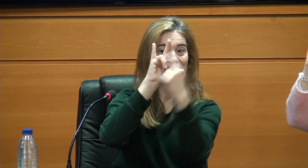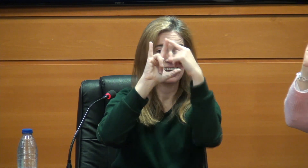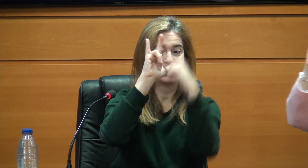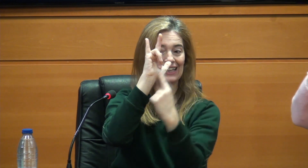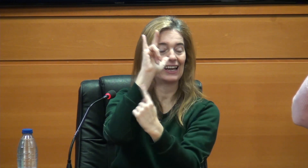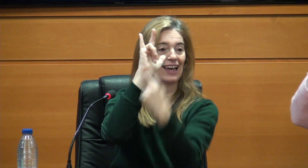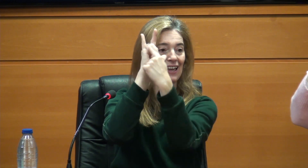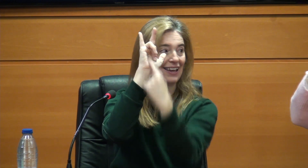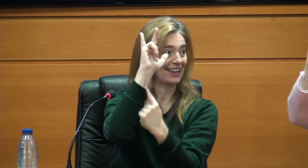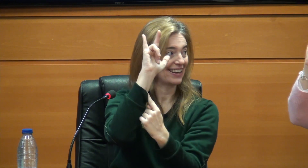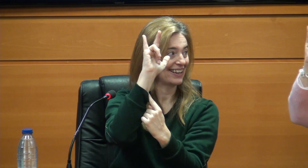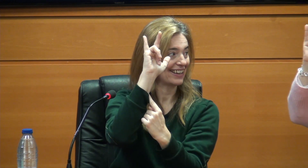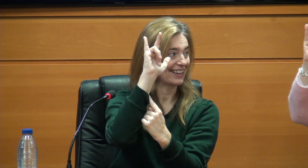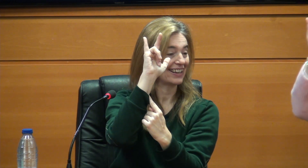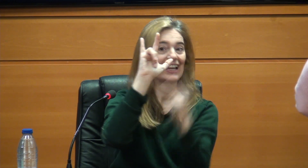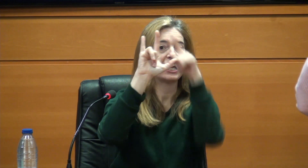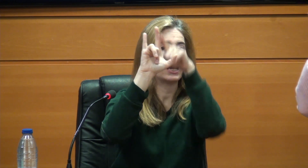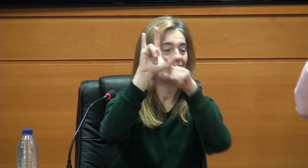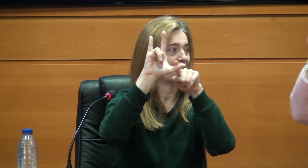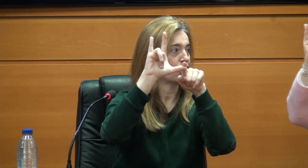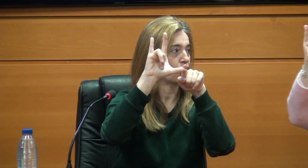love you I love you